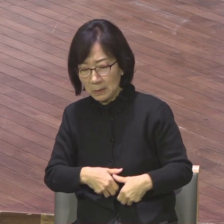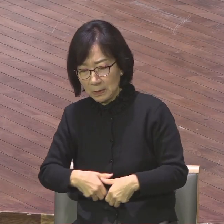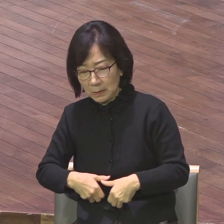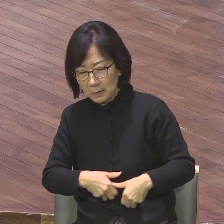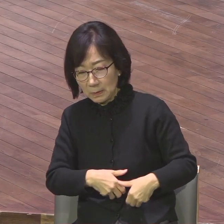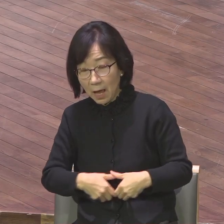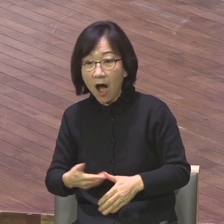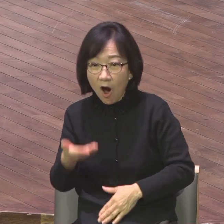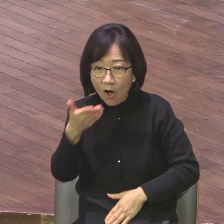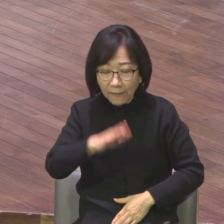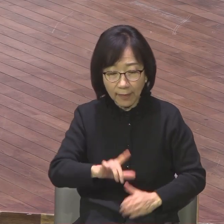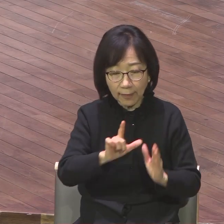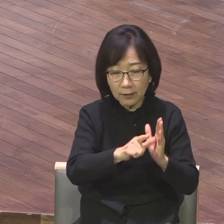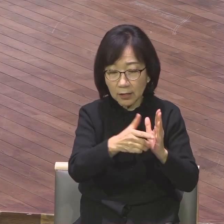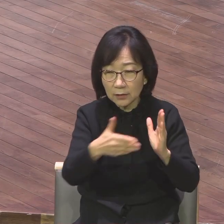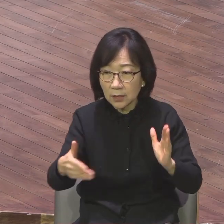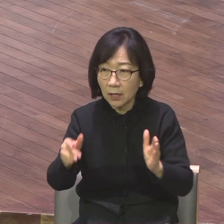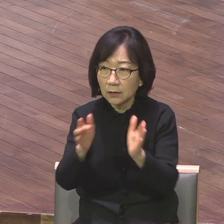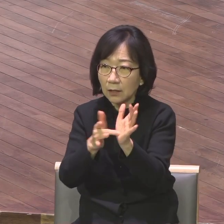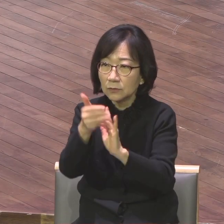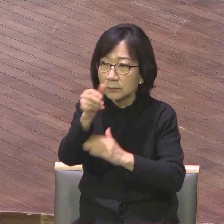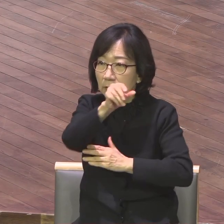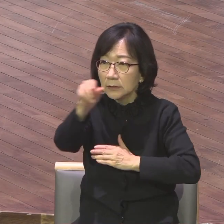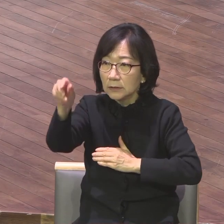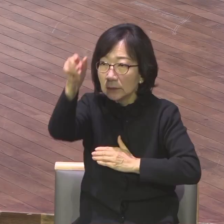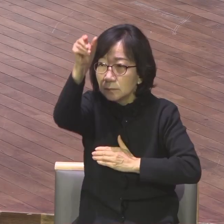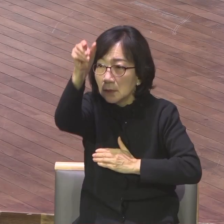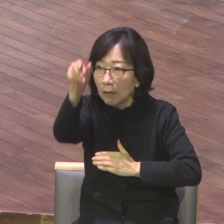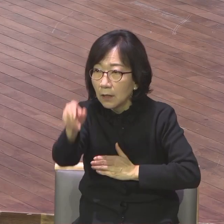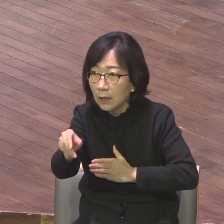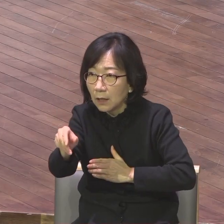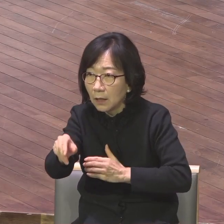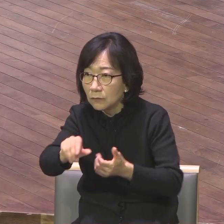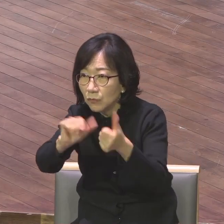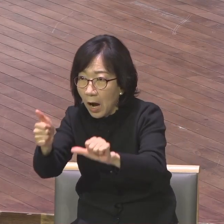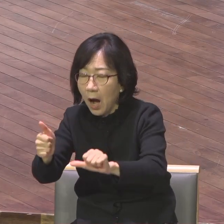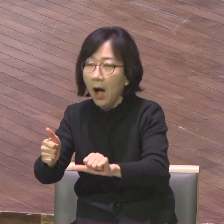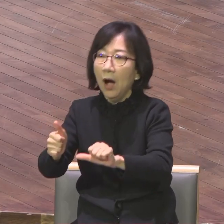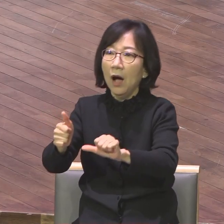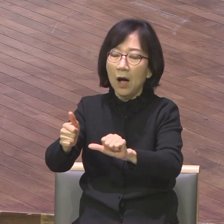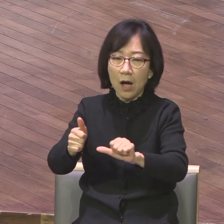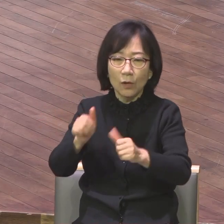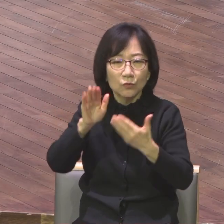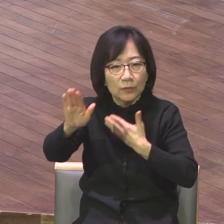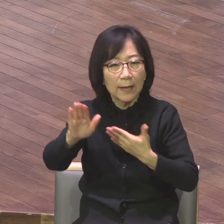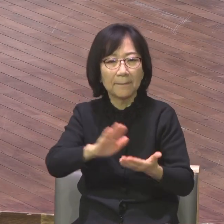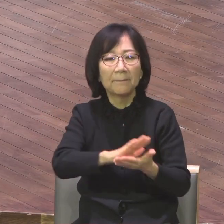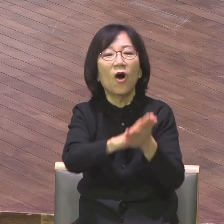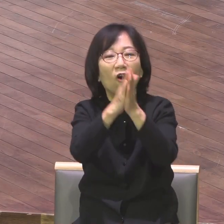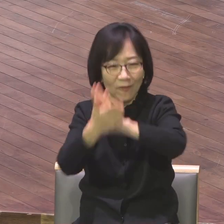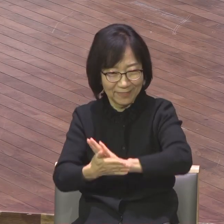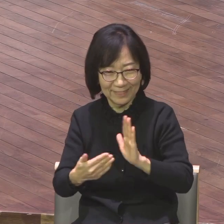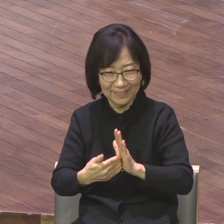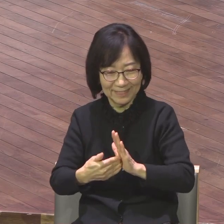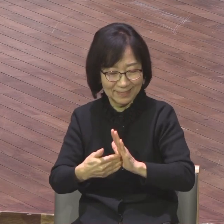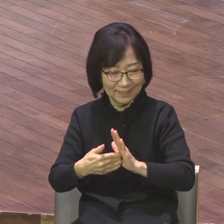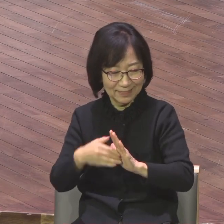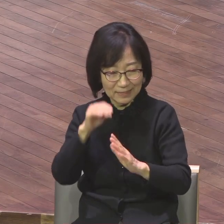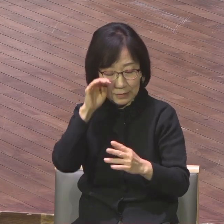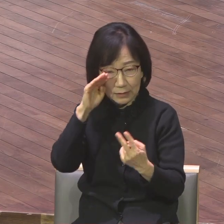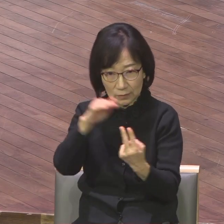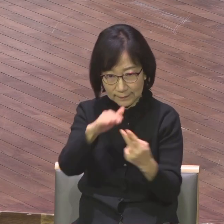사건을 통해서 이 변화된 모습을 보여줍니다. 요한복음 19장 39절에 보면